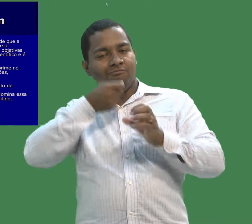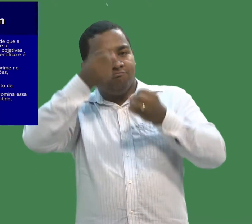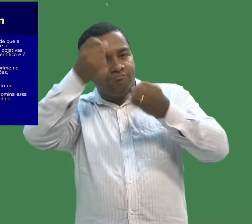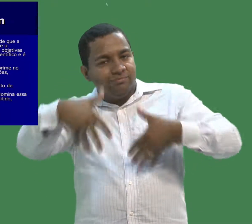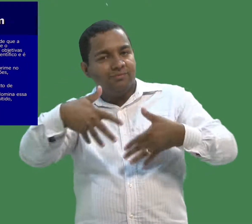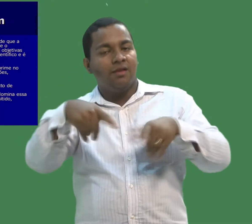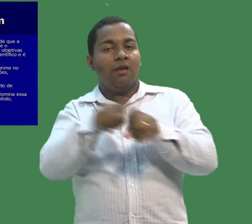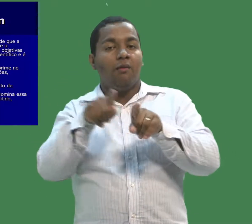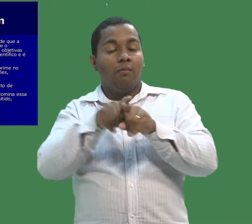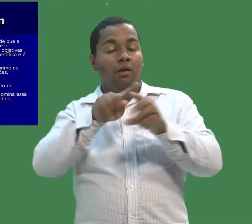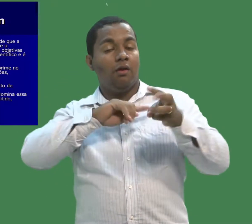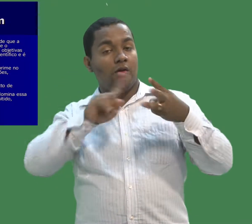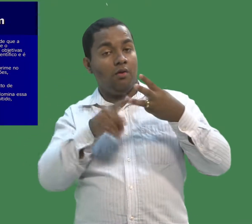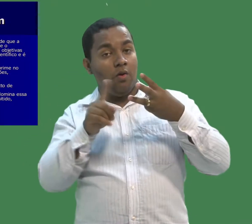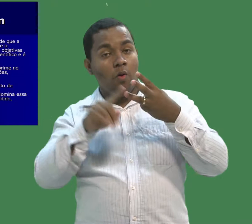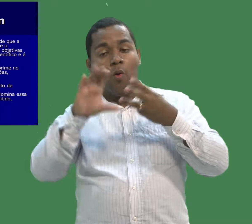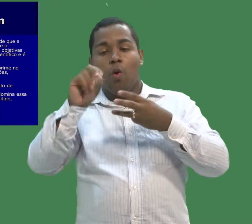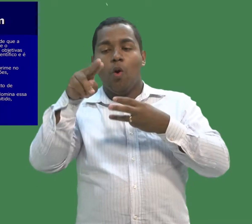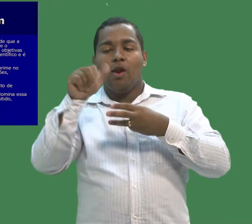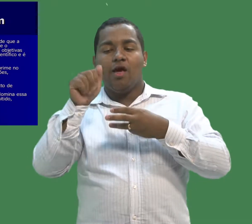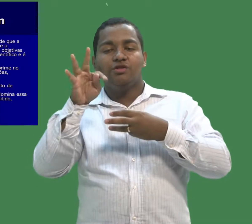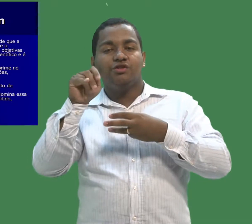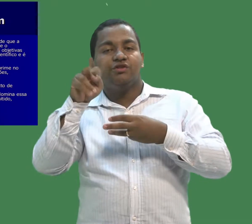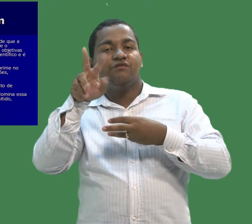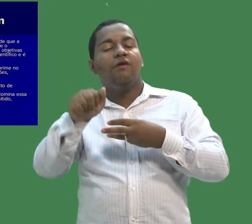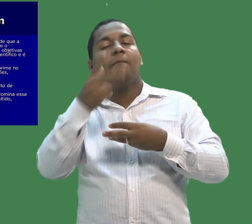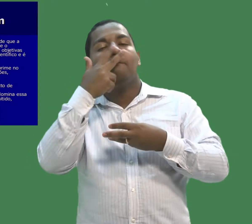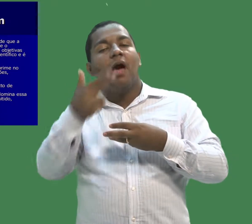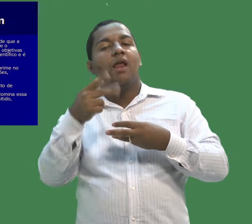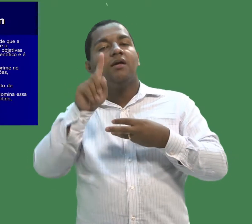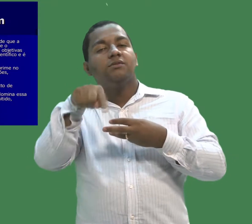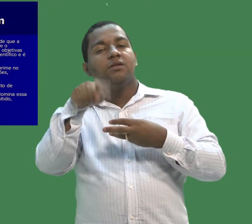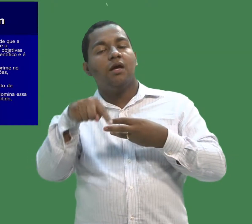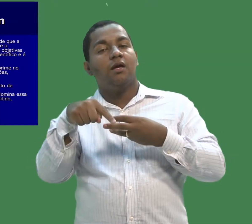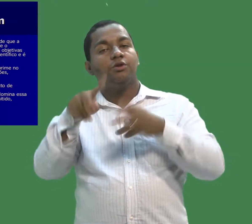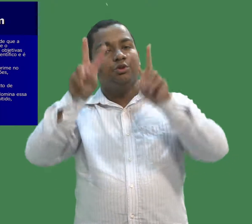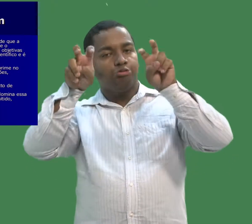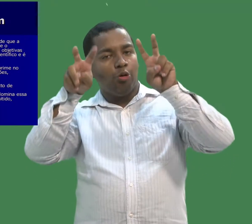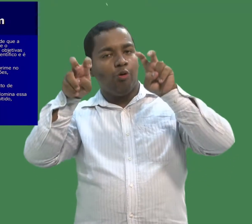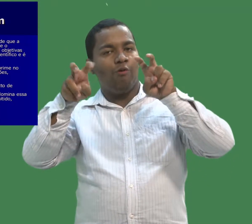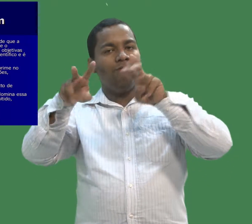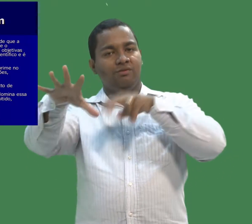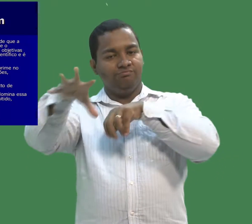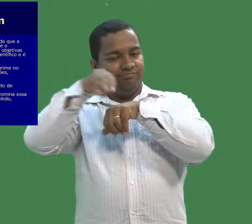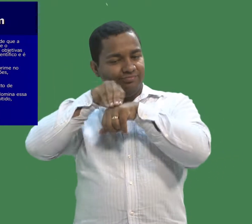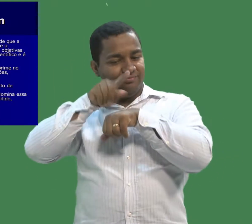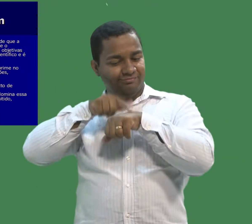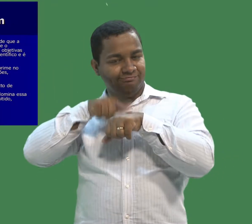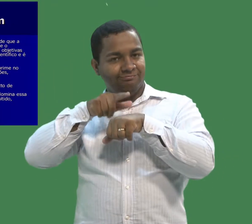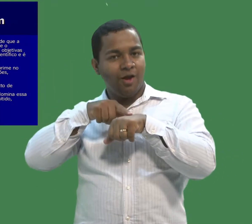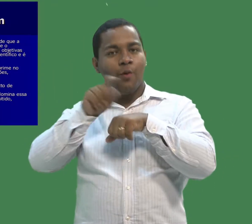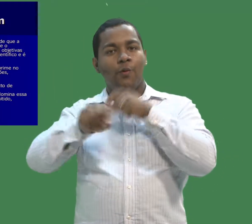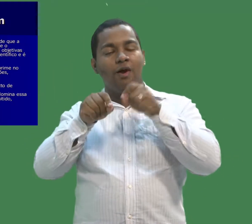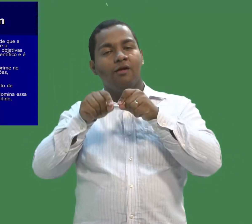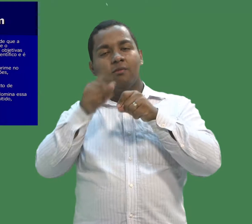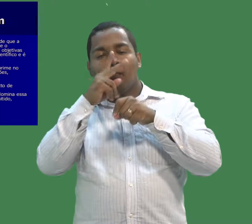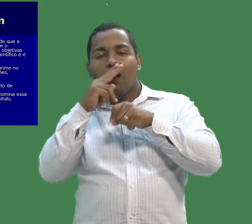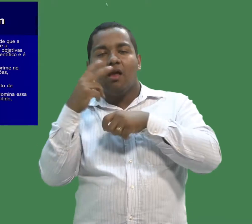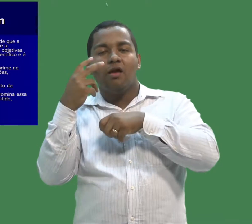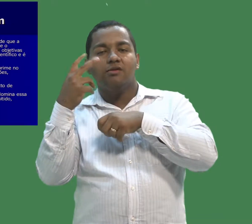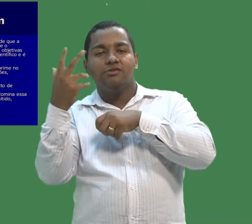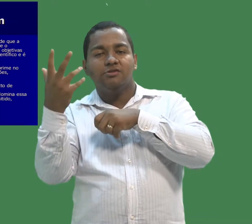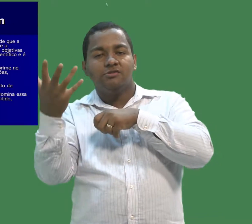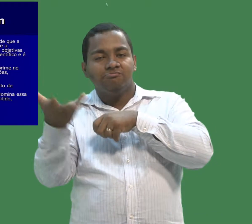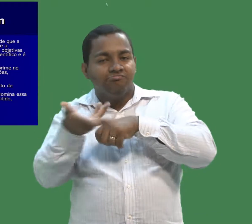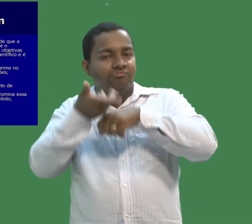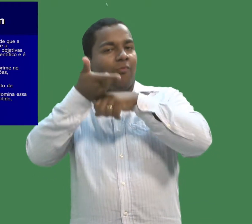organizar o texto de forma que se imponha sobre o receptor da mensagem, persuadindo-o, seduzindo-o. Nas mensagens em que predomina